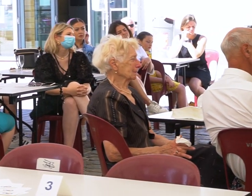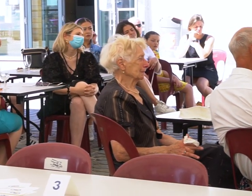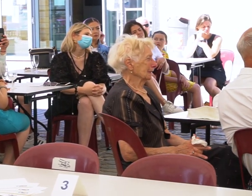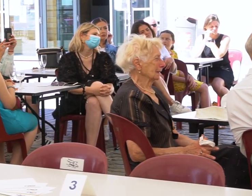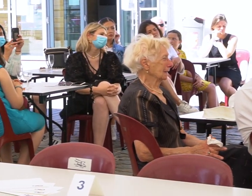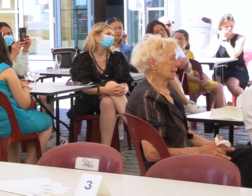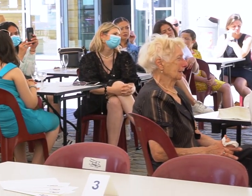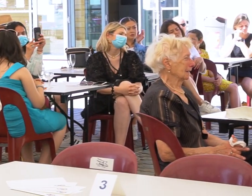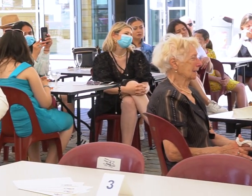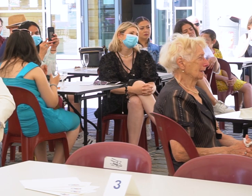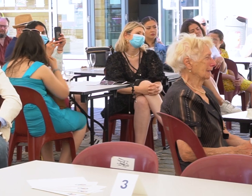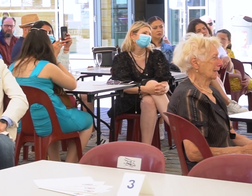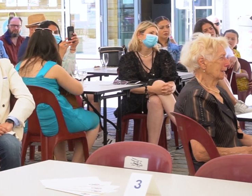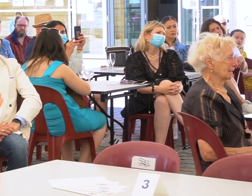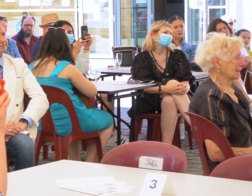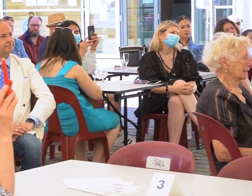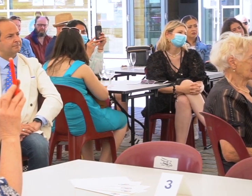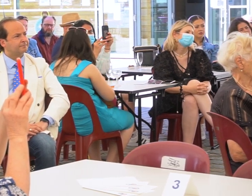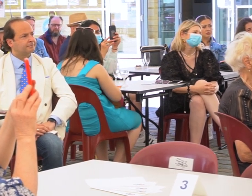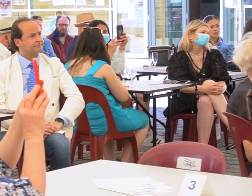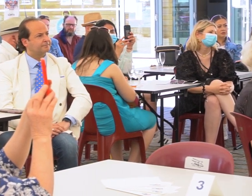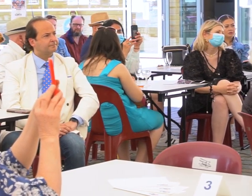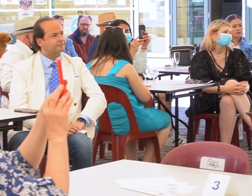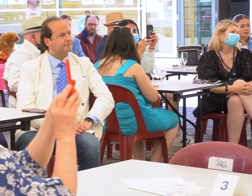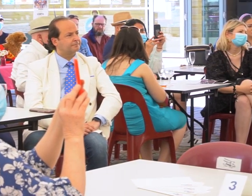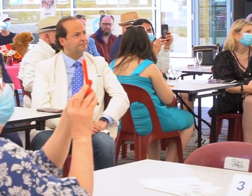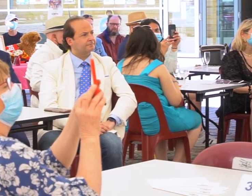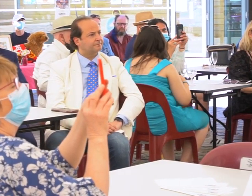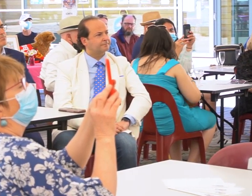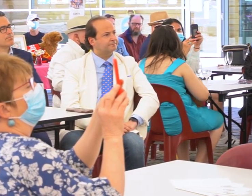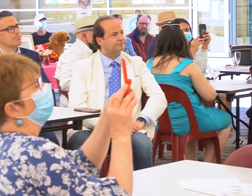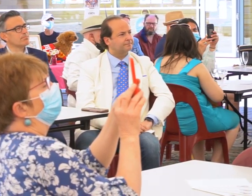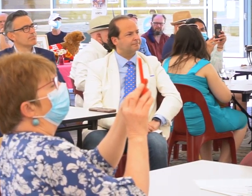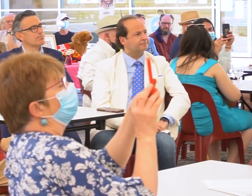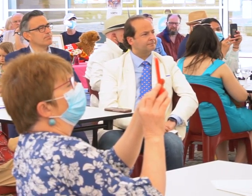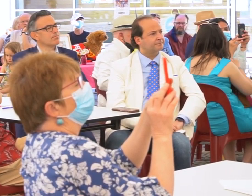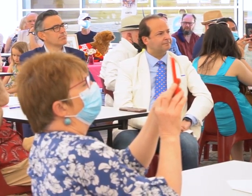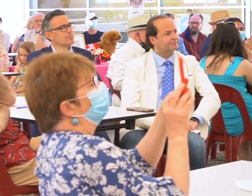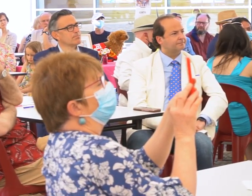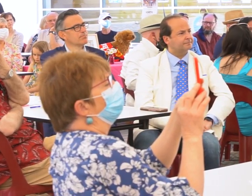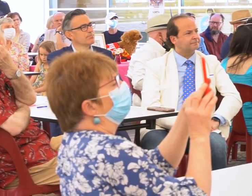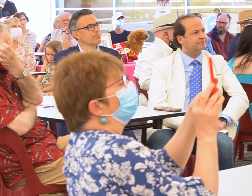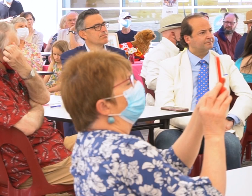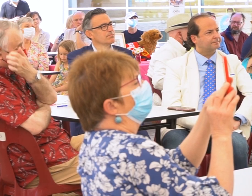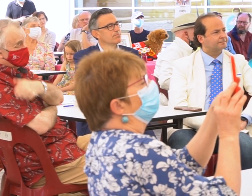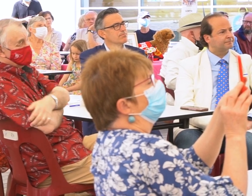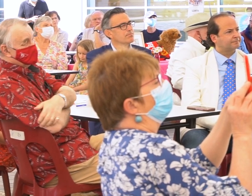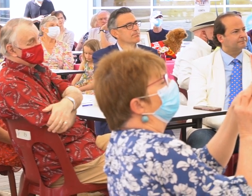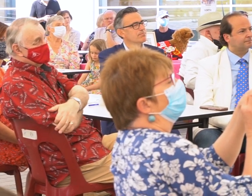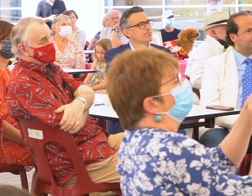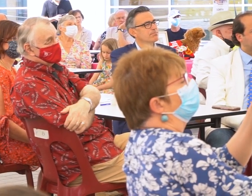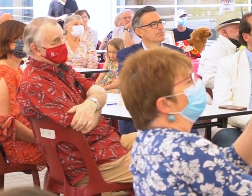honneur, celle de faire vivre Martine dans le temps, à travers un travail quotidien, pour proposer des livres variés